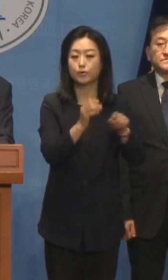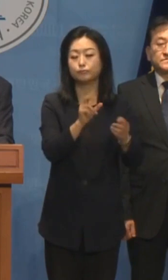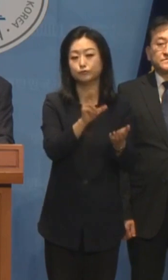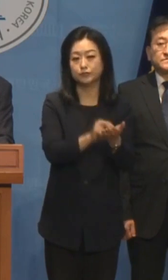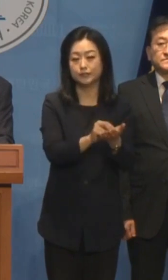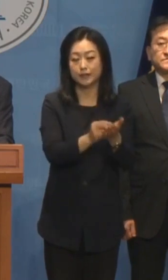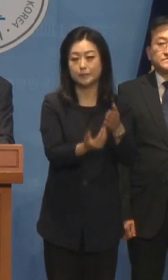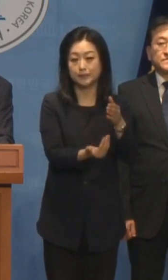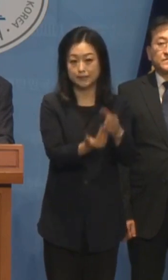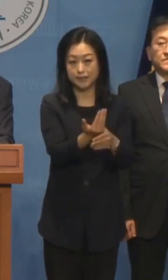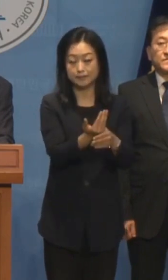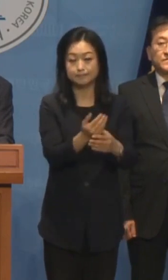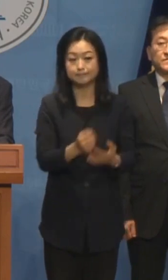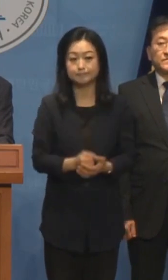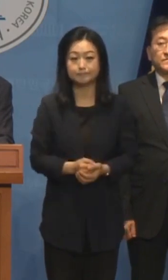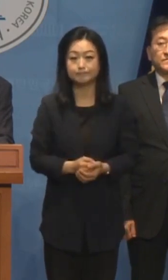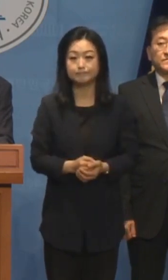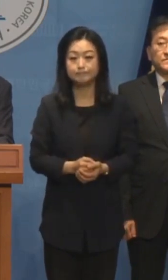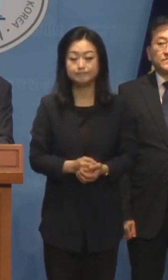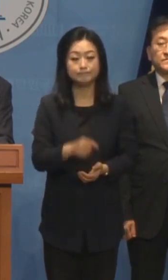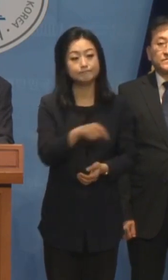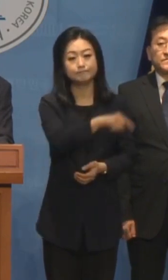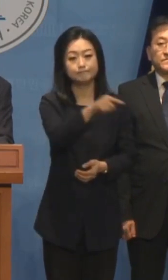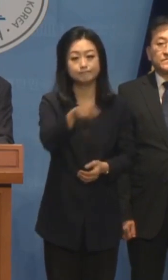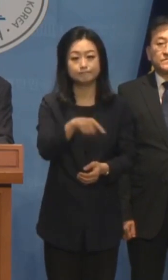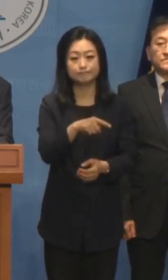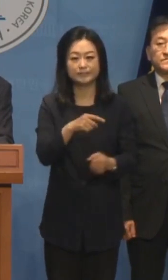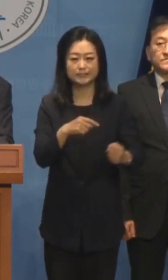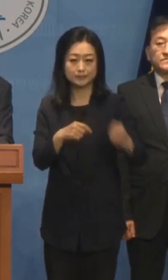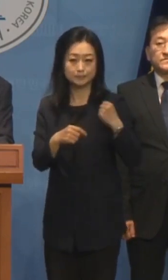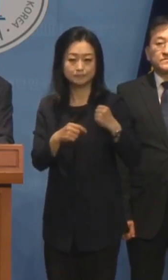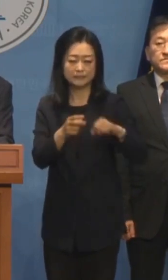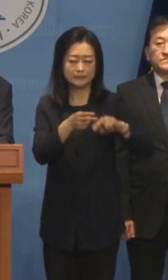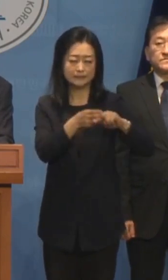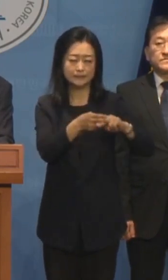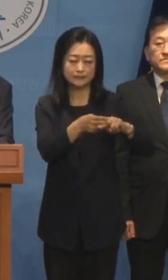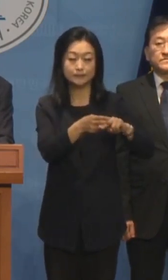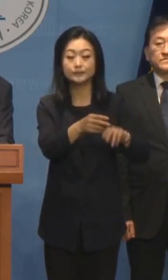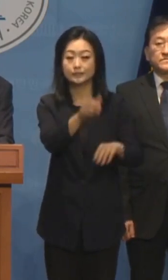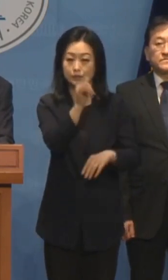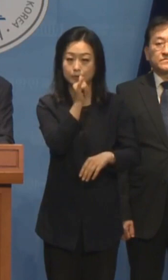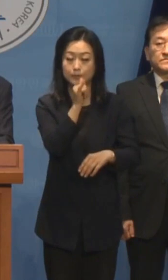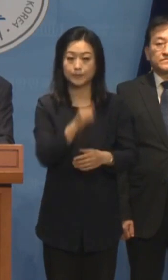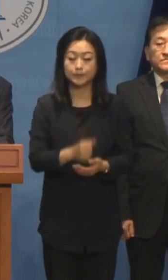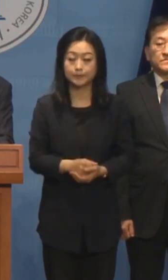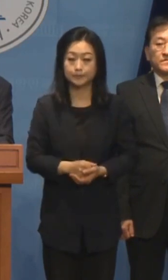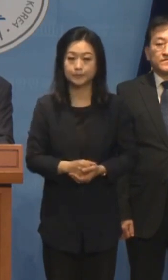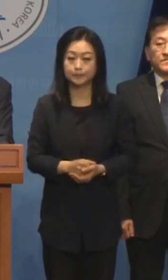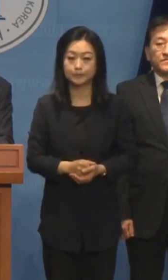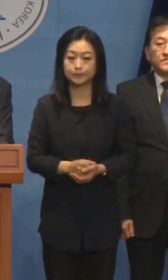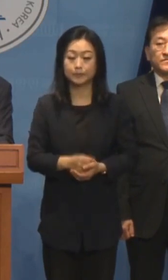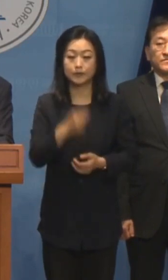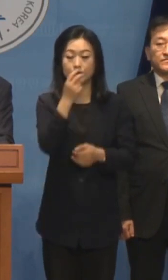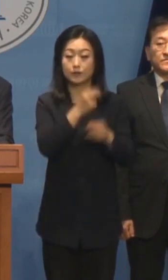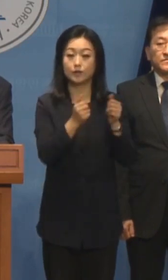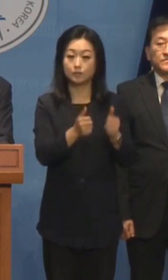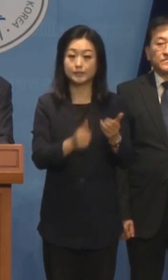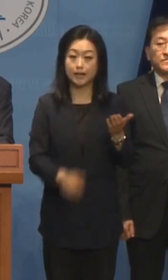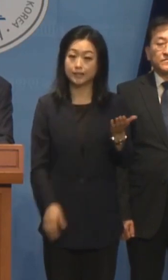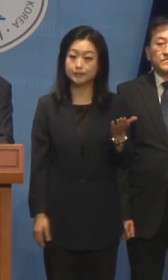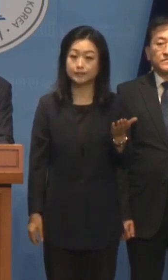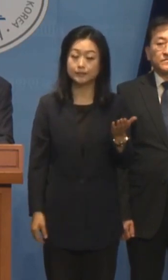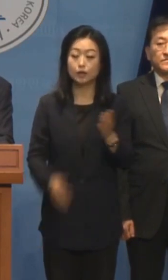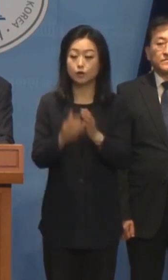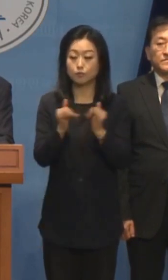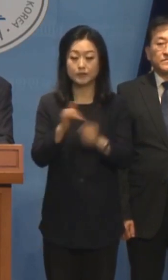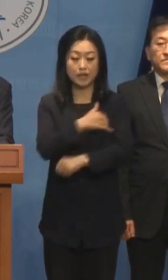변질되었고, 이제는 독자적 권력집단으로 스스로 자리 잡았습니다. 그런 만큼 검찰은 국민의